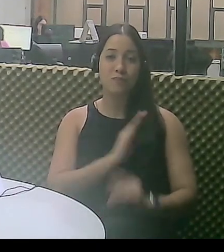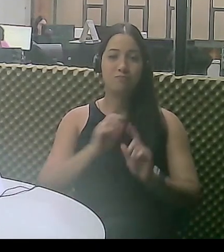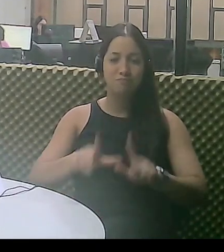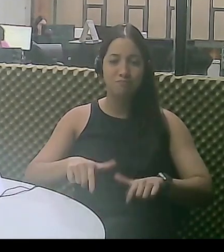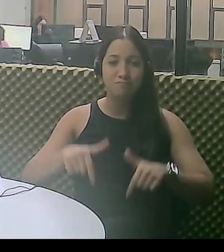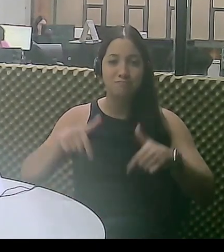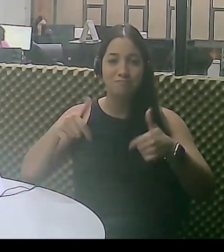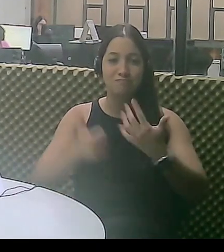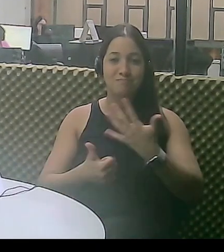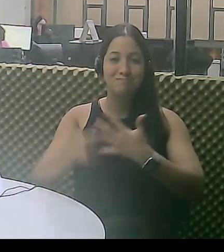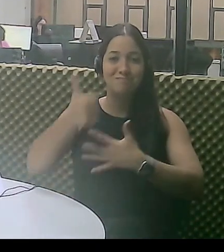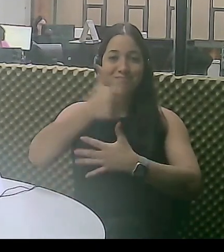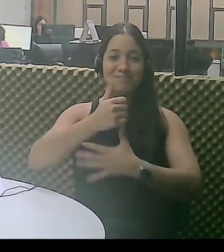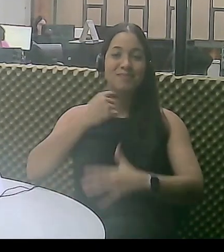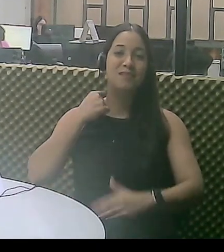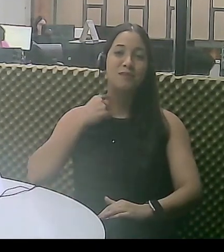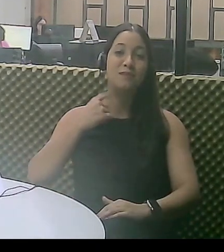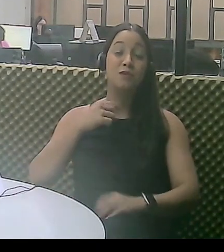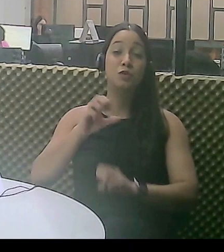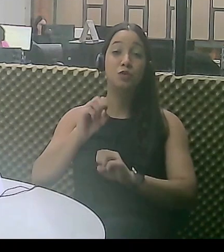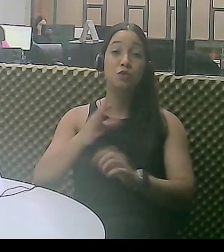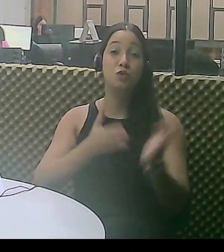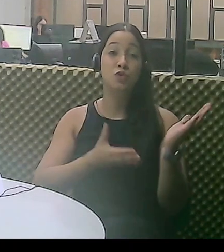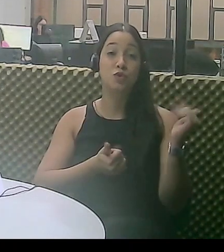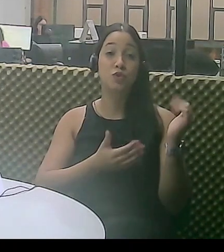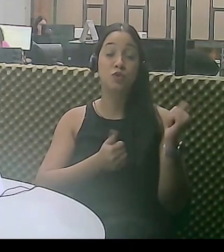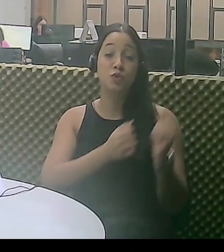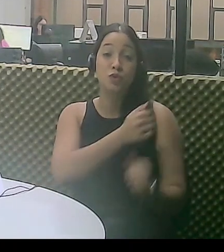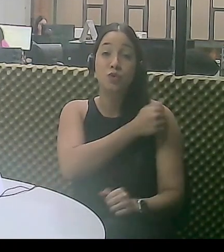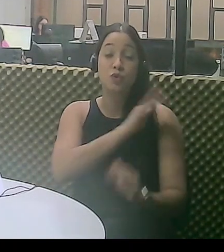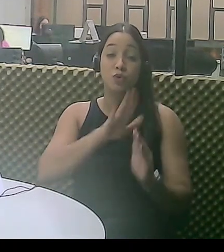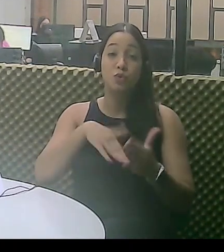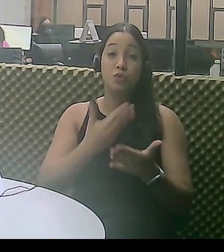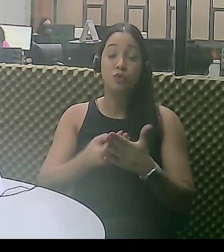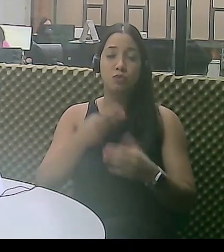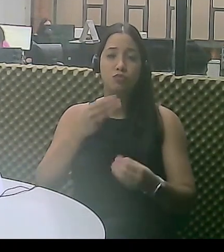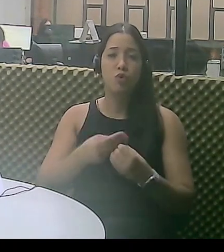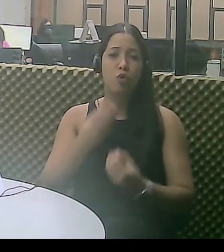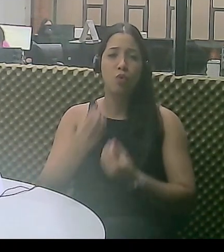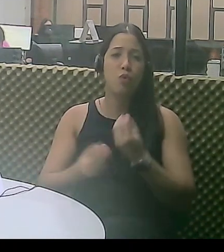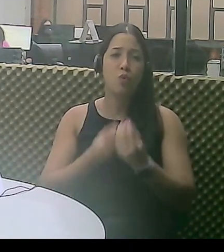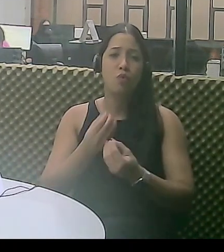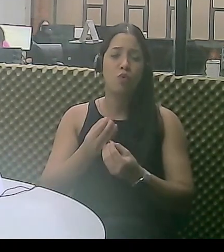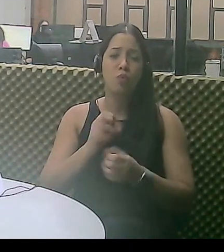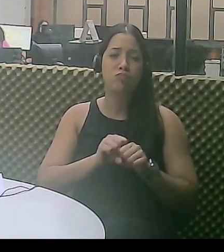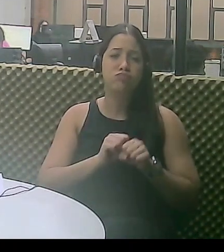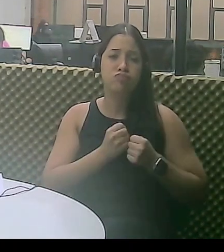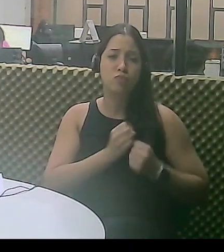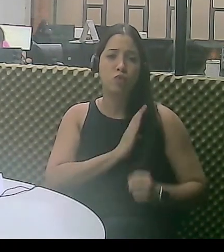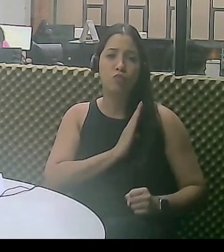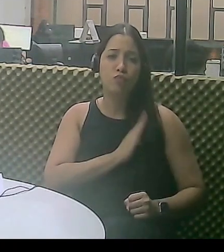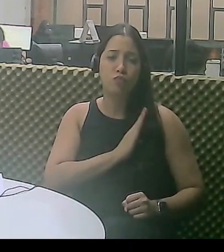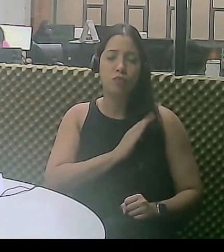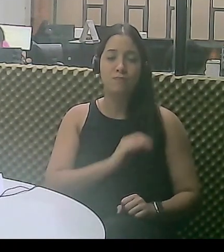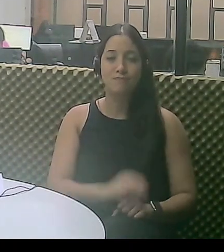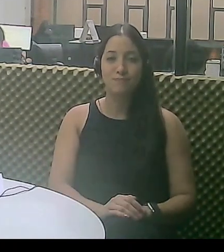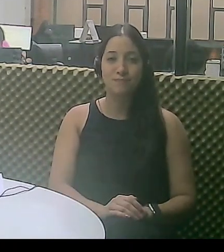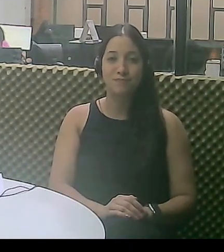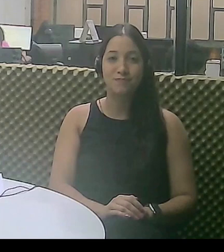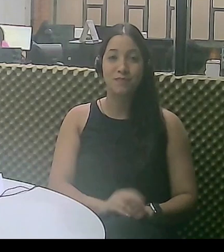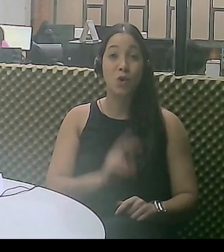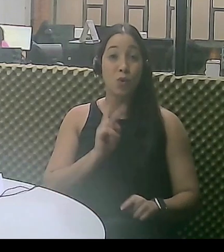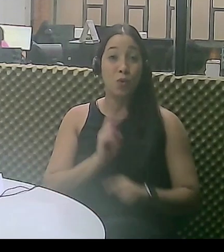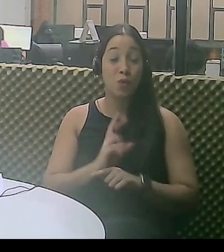ação pioneira em Minas, que ensina jovens das escolas municipais como agir em caso de parada cardiorrespiratória. Tudo